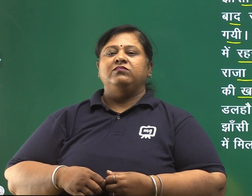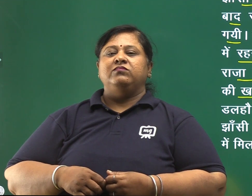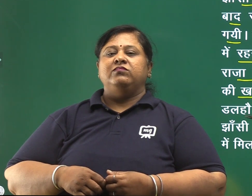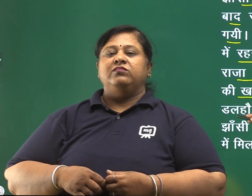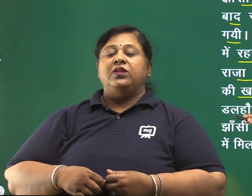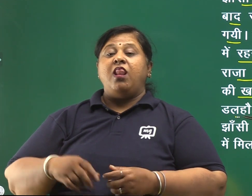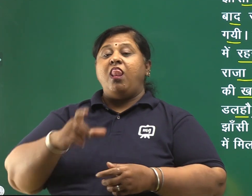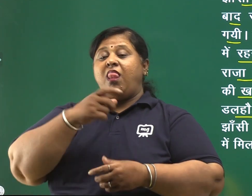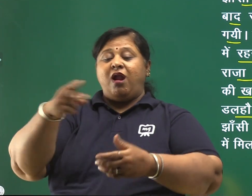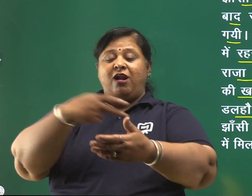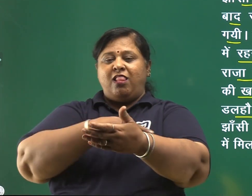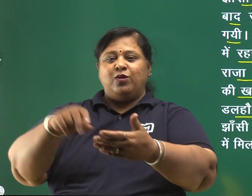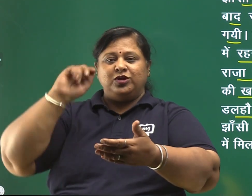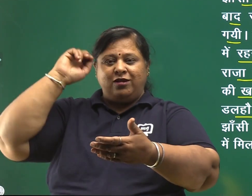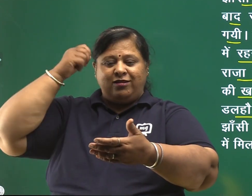लॉर्ड डलहौजी